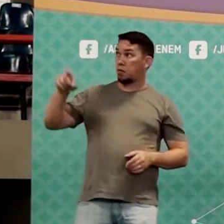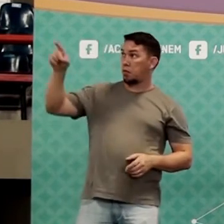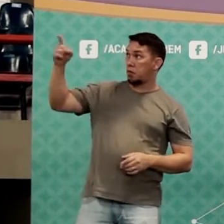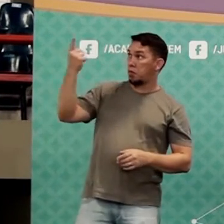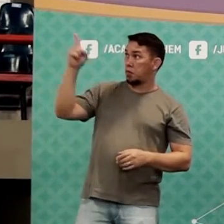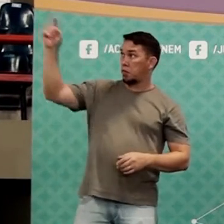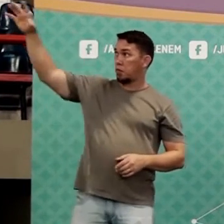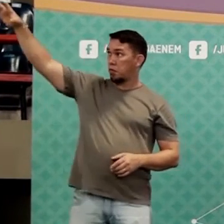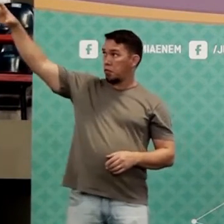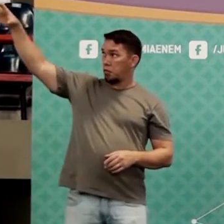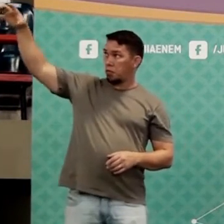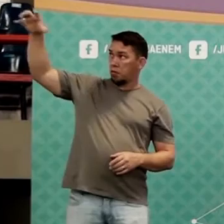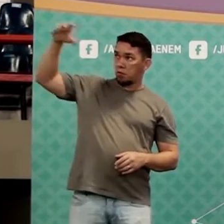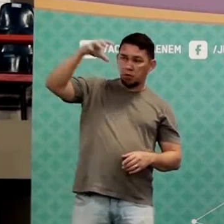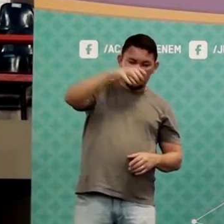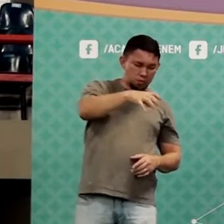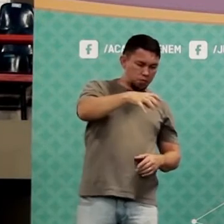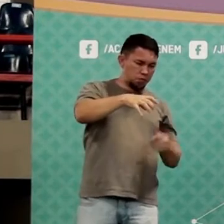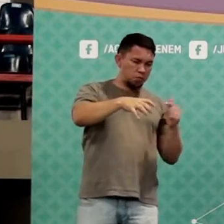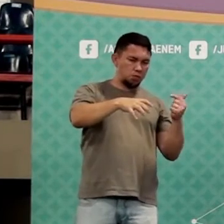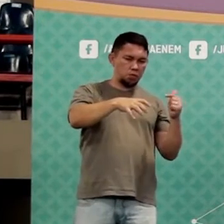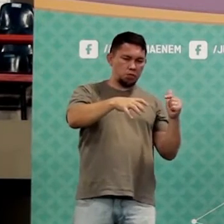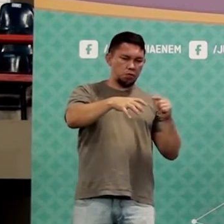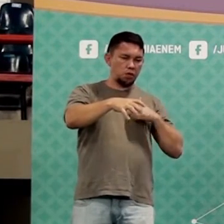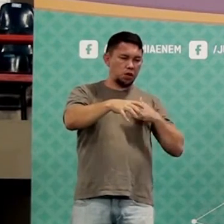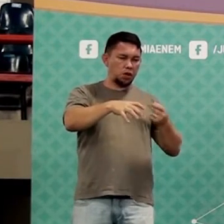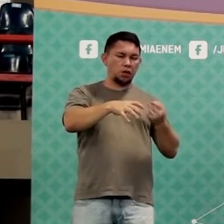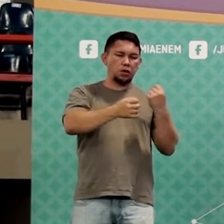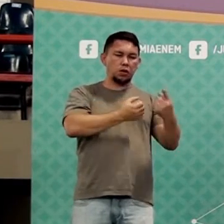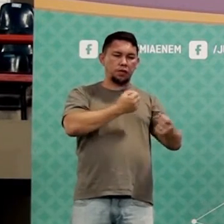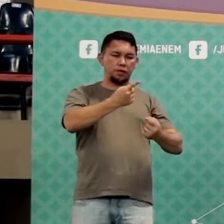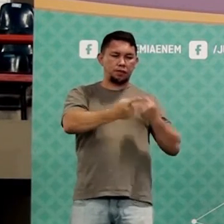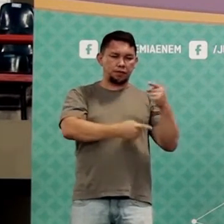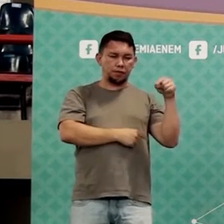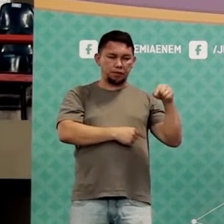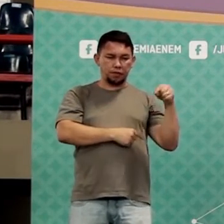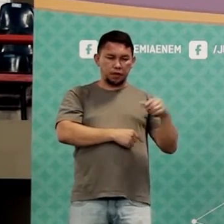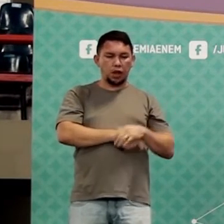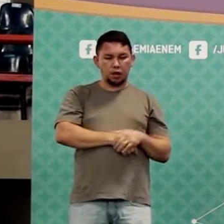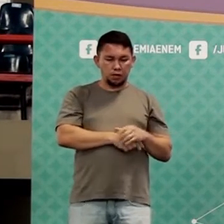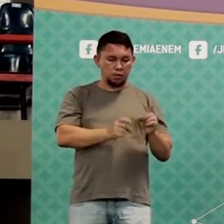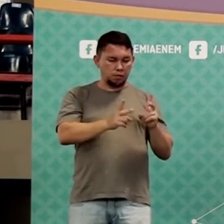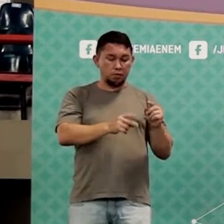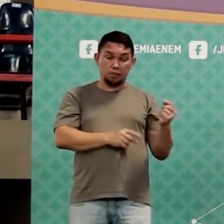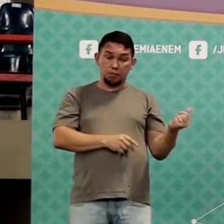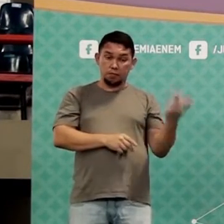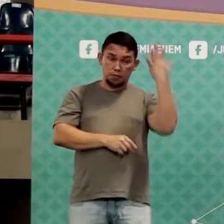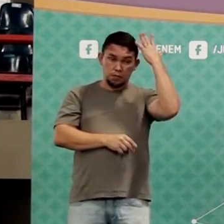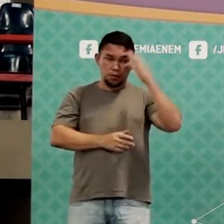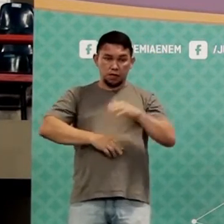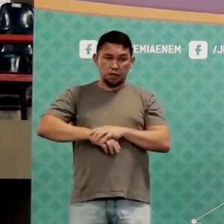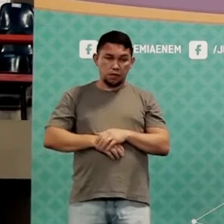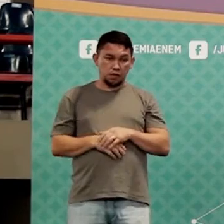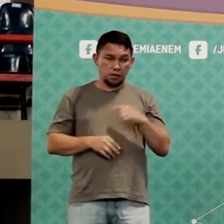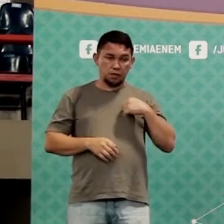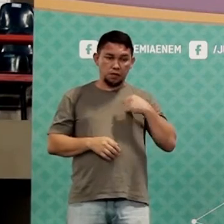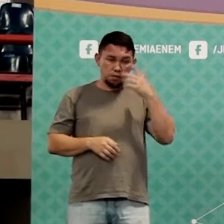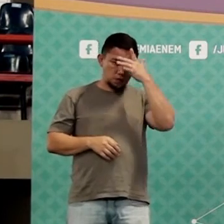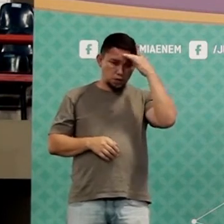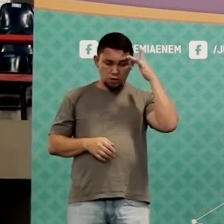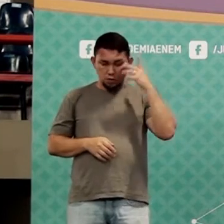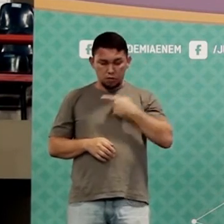onde ela é abundante, levando para onde ela é rara. Beleza? O que tem de gente que visita o